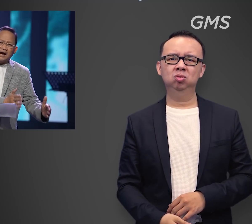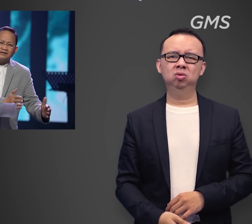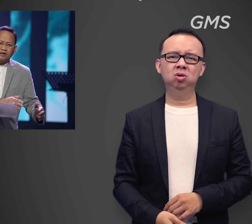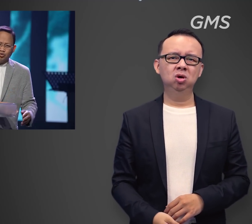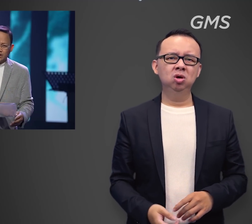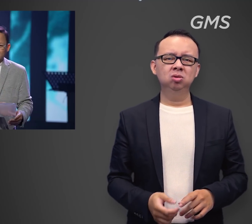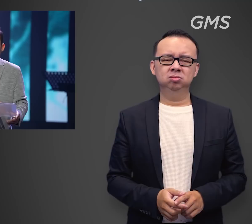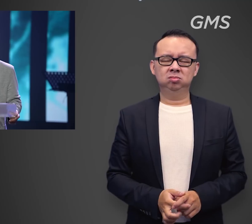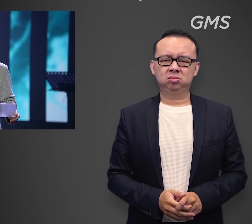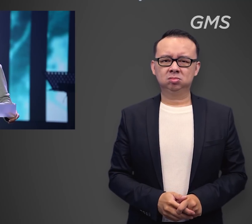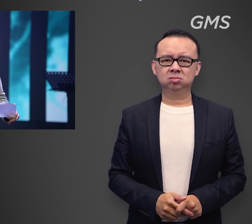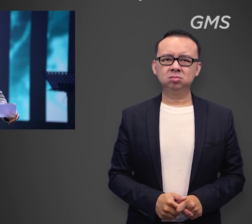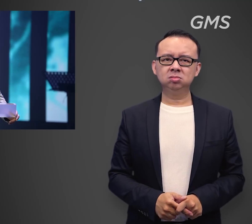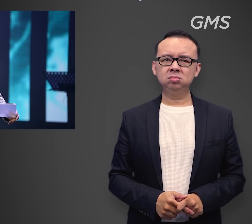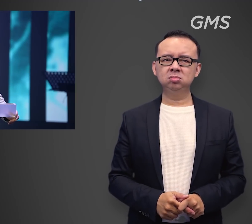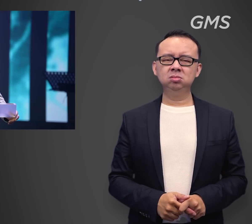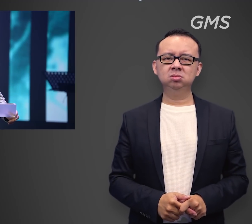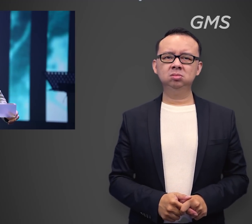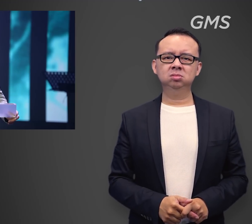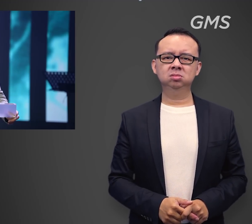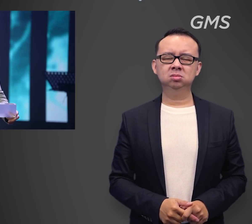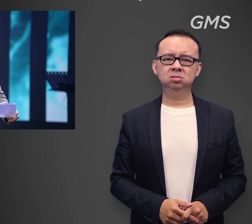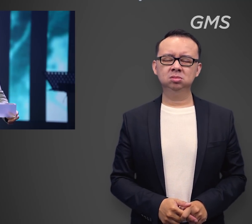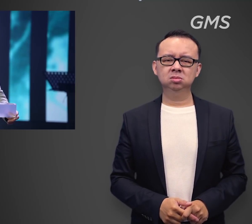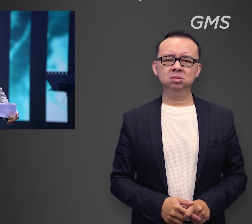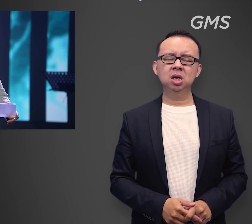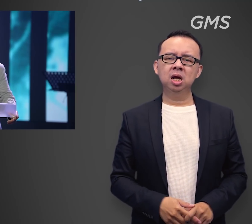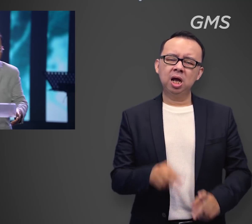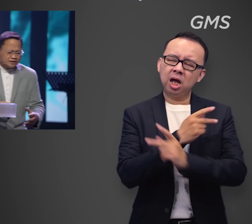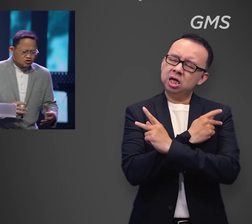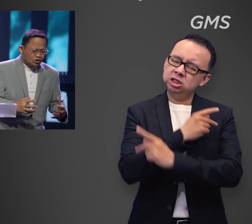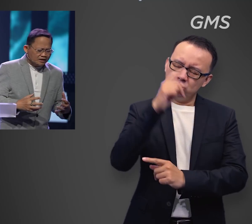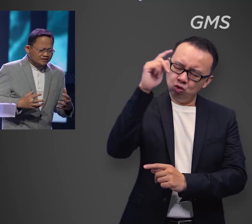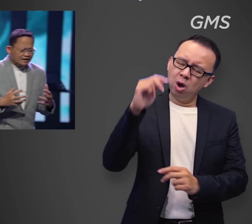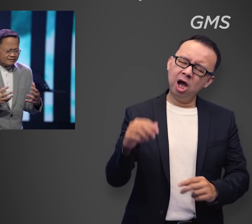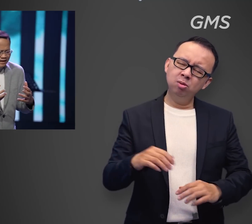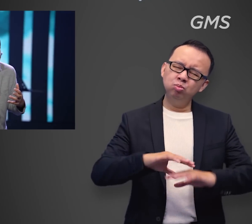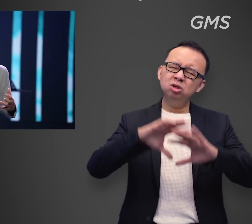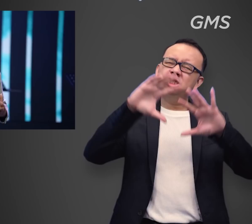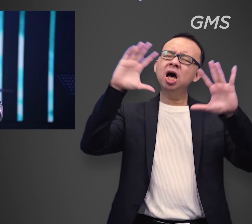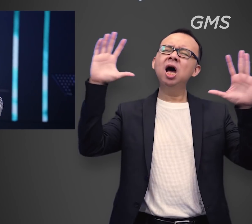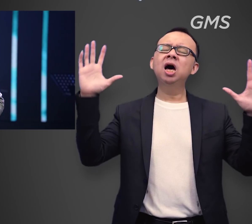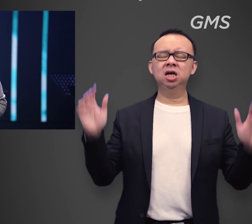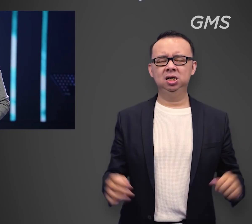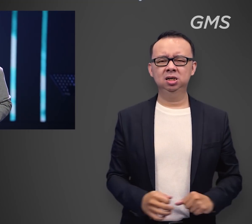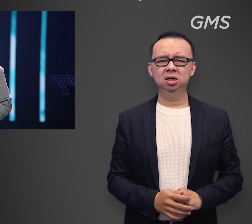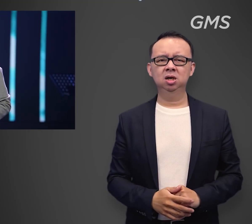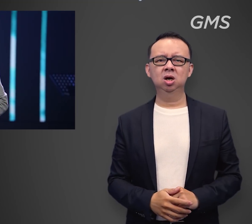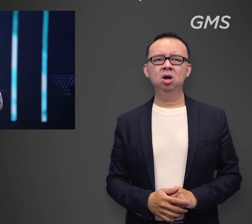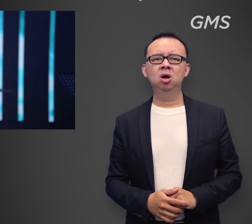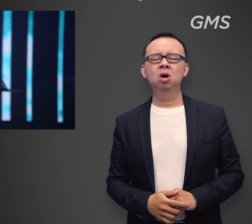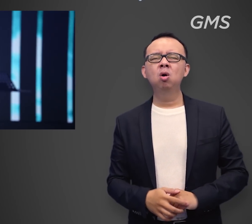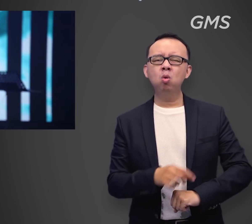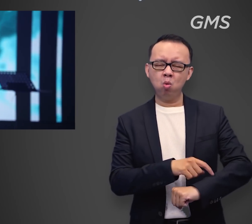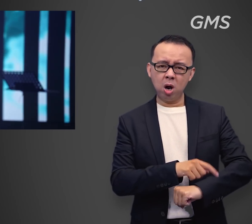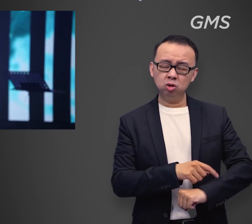pernah bertahan dalam murkanya. Karena apa? Kasihnya jauh lebih besar. Waktu dia mendapati seorang datang kepada Tuhan. Dengan